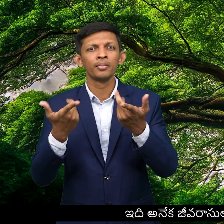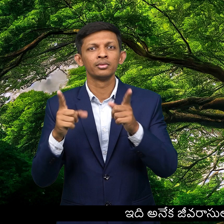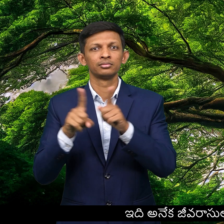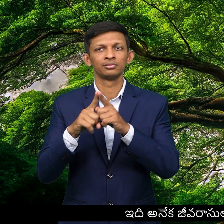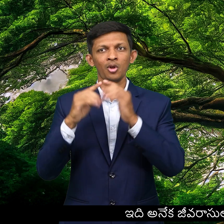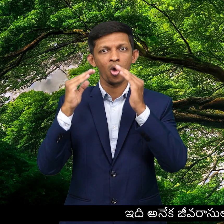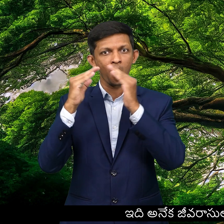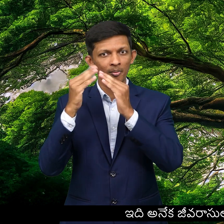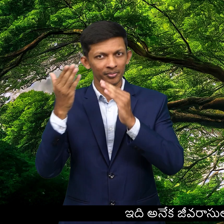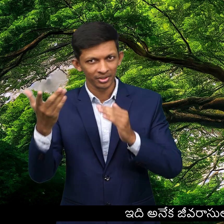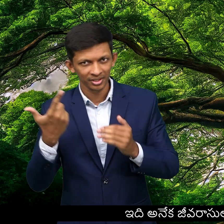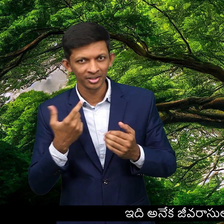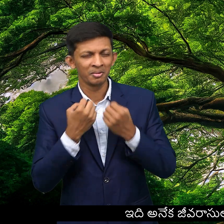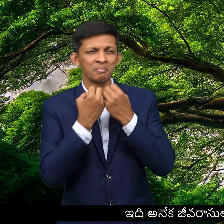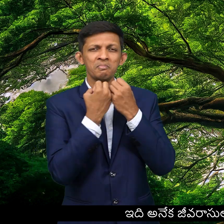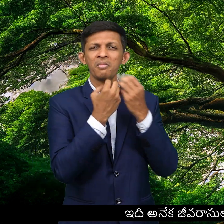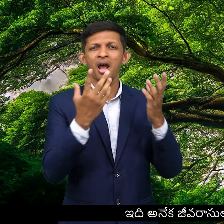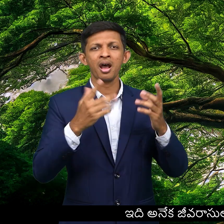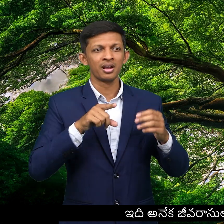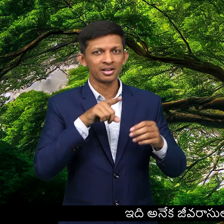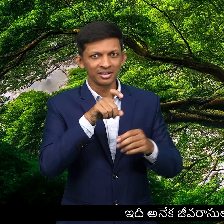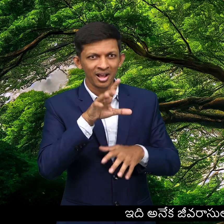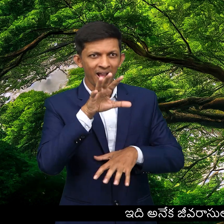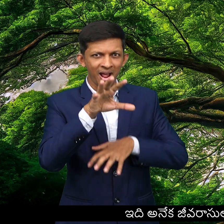నివాసాన్ని అందిస్తుంది.